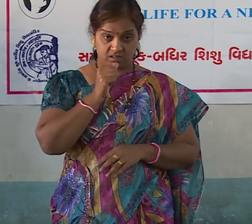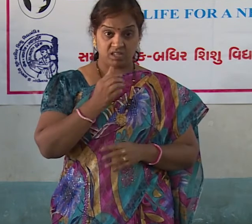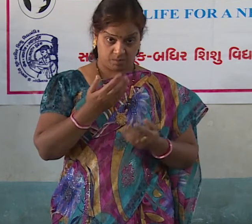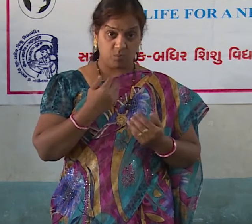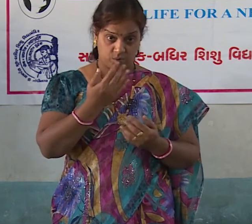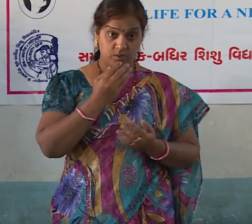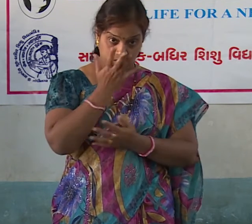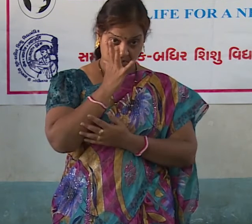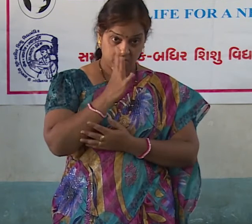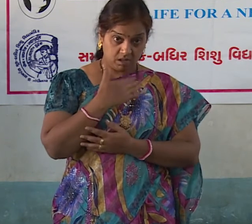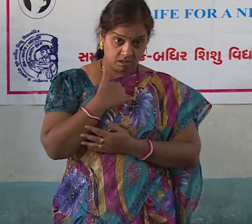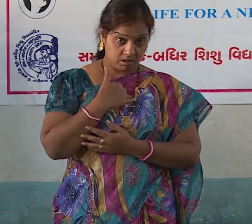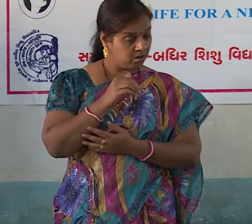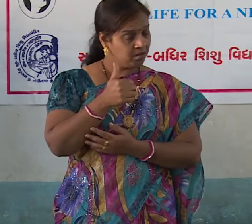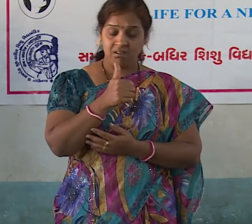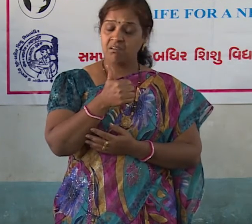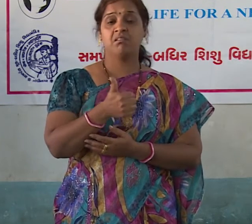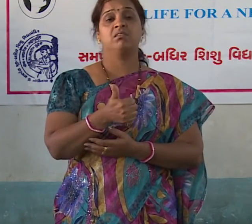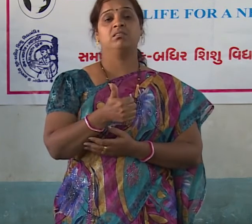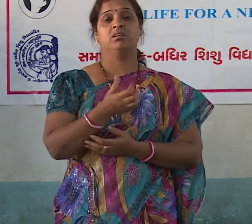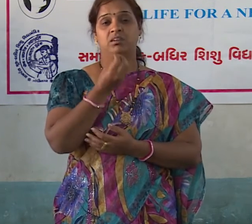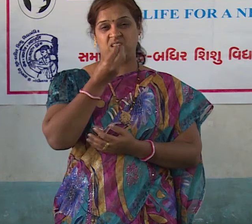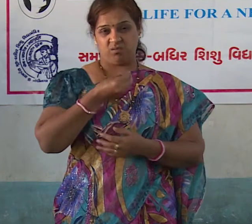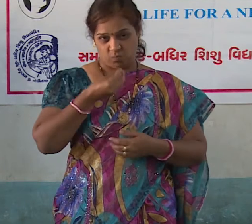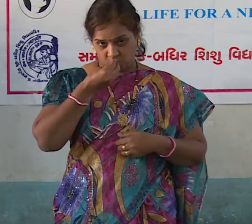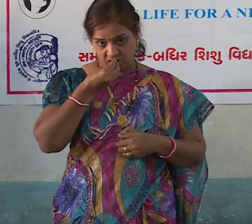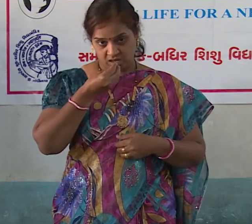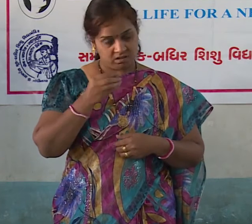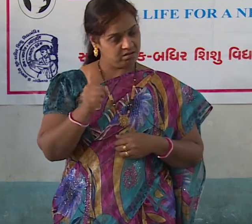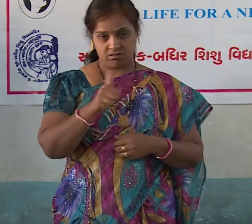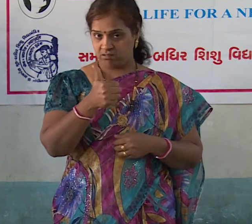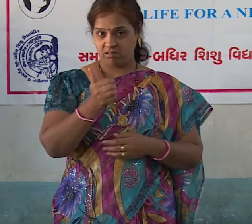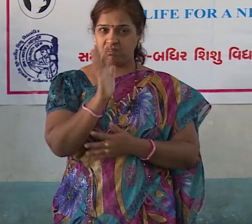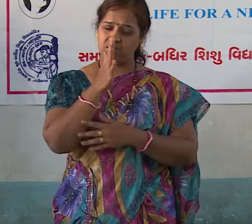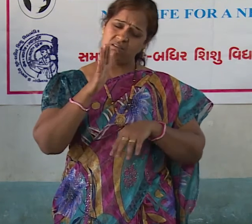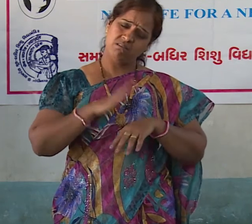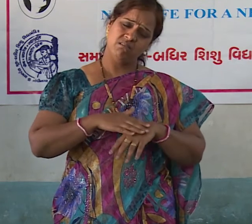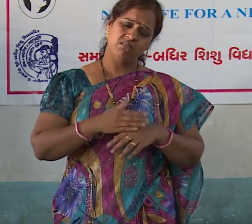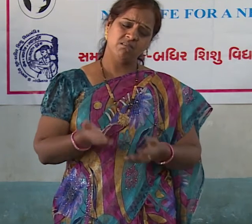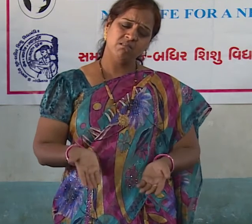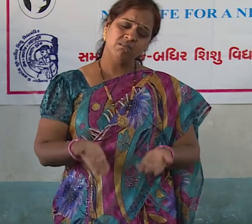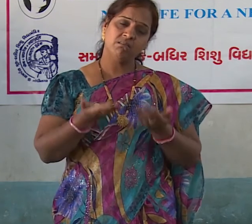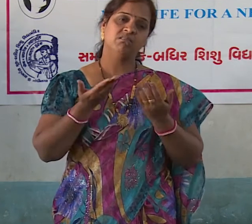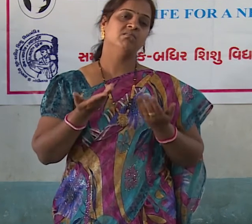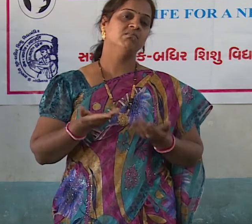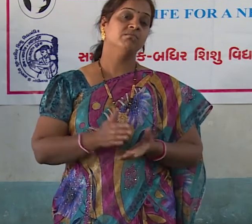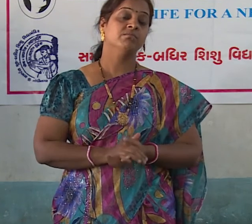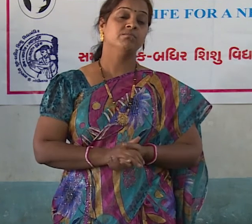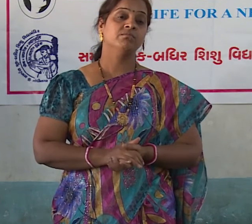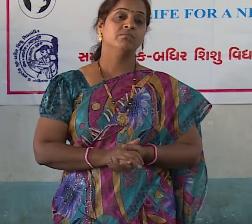चाहिए, मुझे खाद चाहिए, या आज मुझे धूप चाहिए? कभी नहीं मांगते। उसका